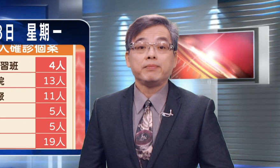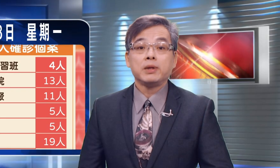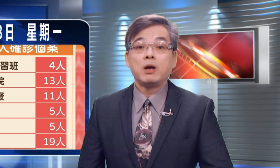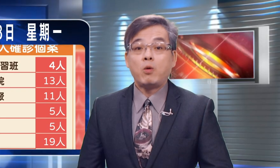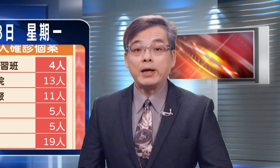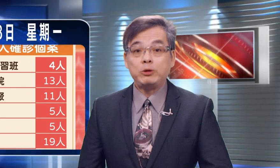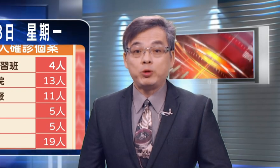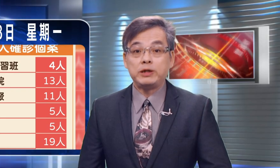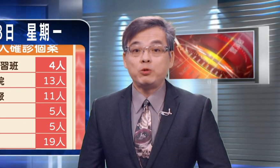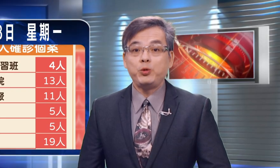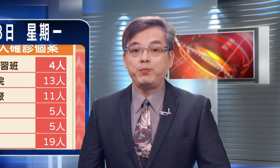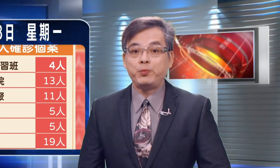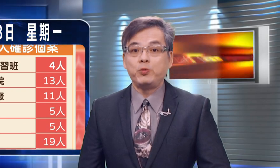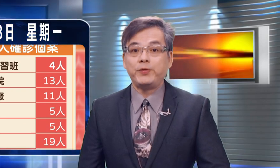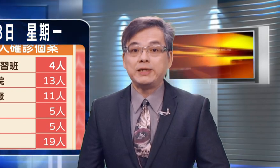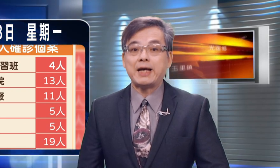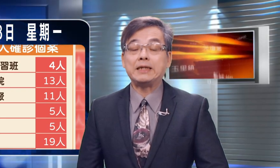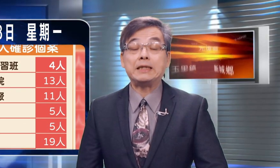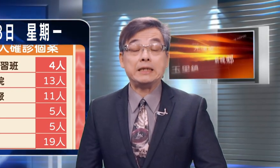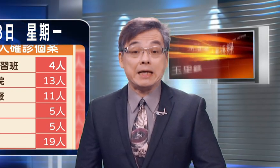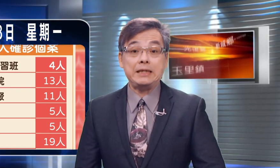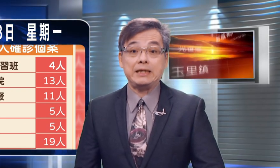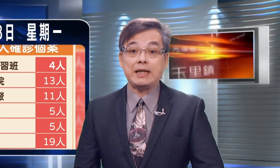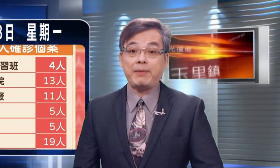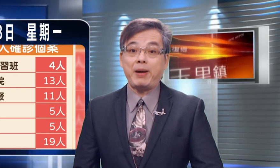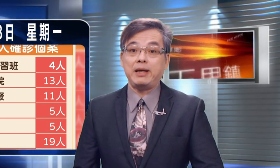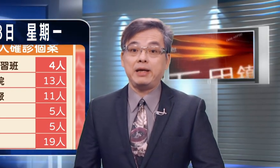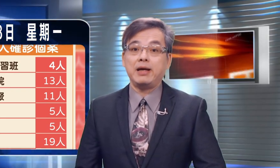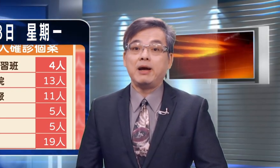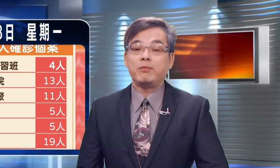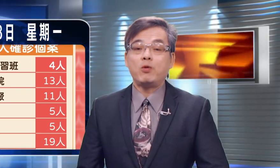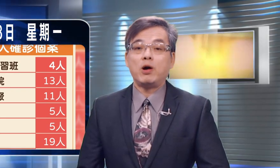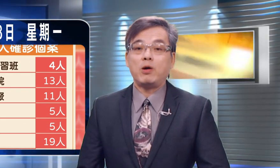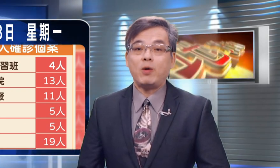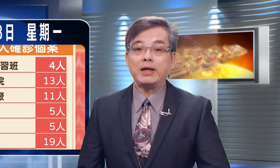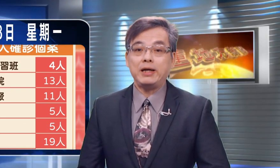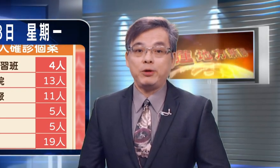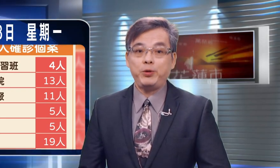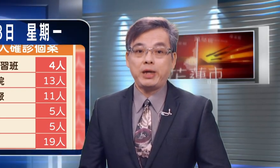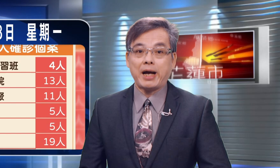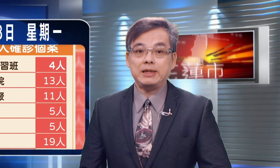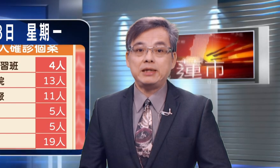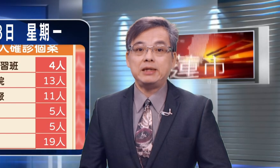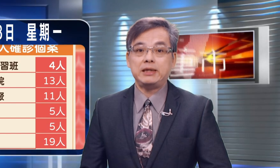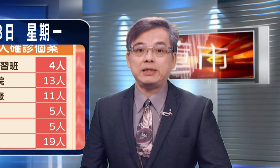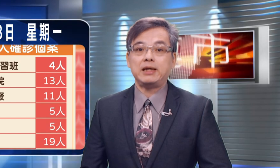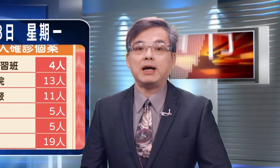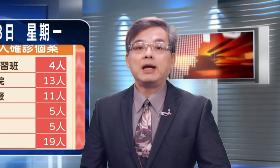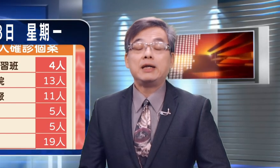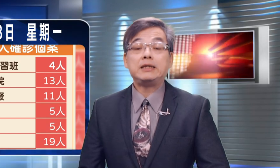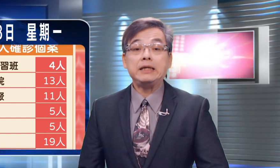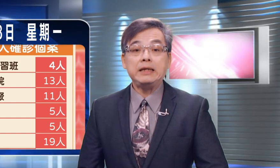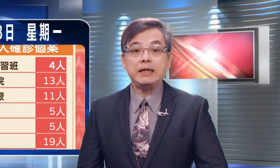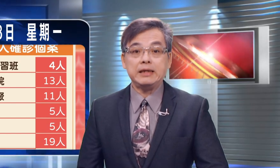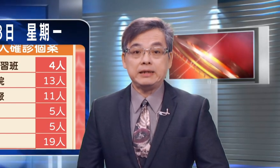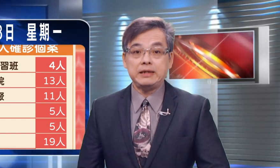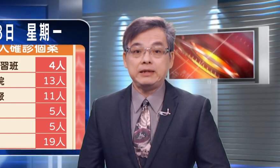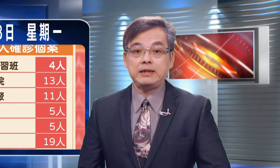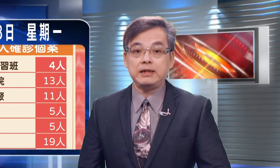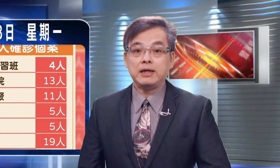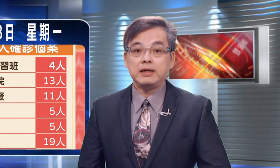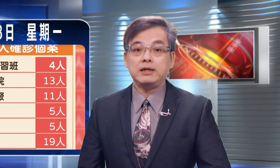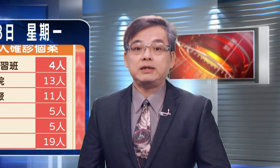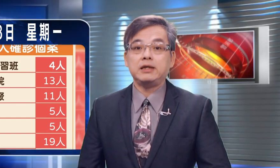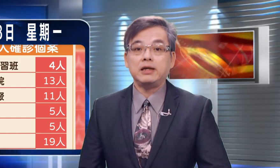例。花莲全中运部分赛事延期来办理，不过花莲鲤鱼潭进行的蜻蜓竞